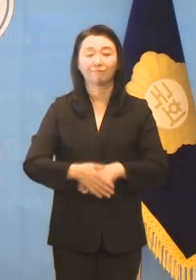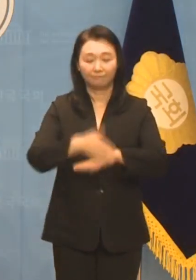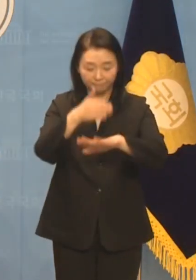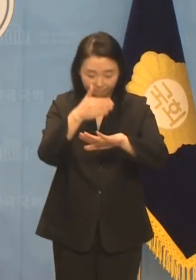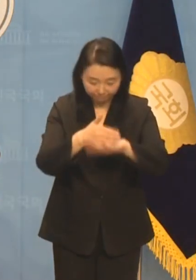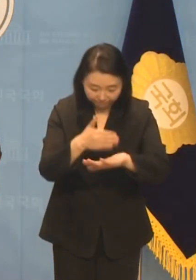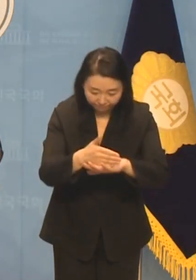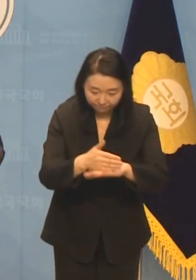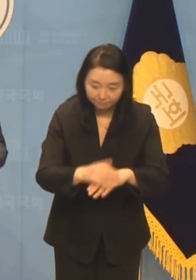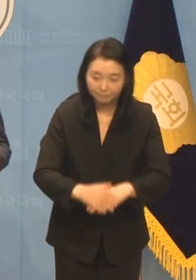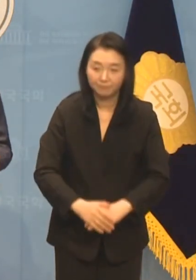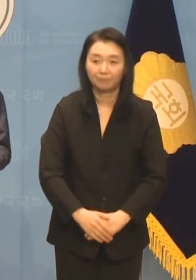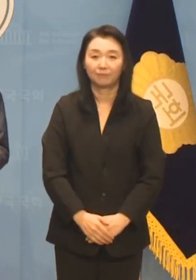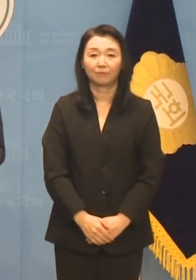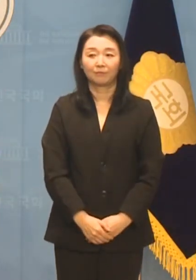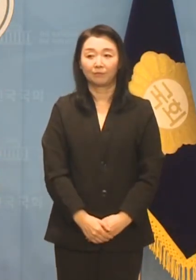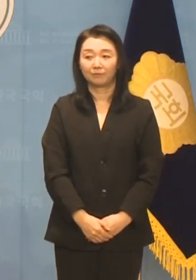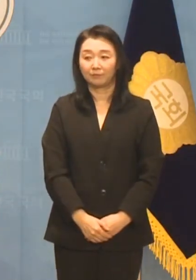고맙습니다.